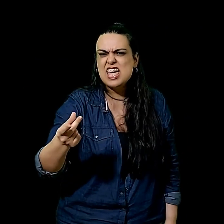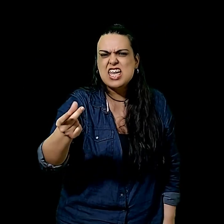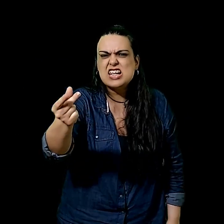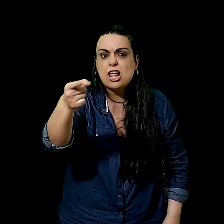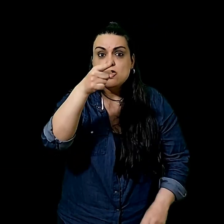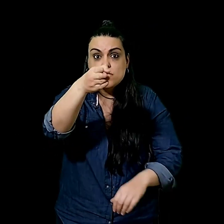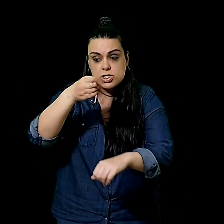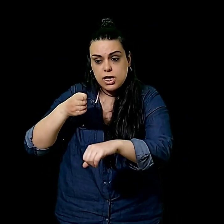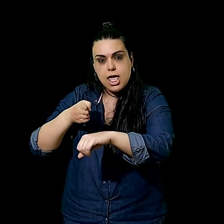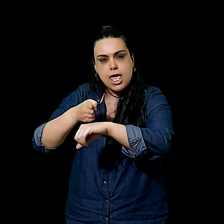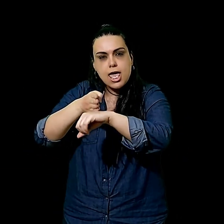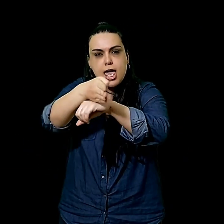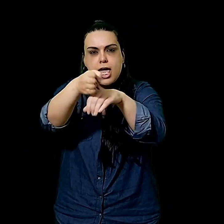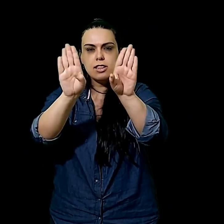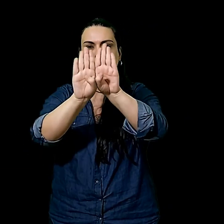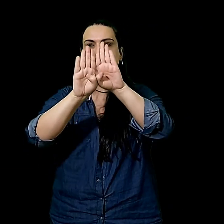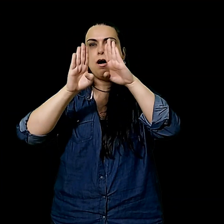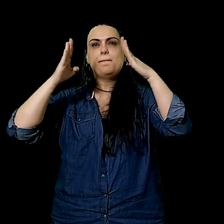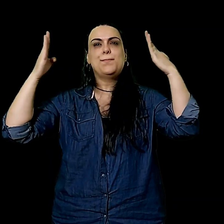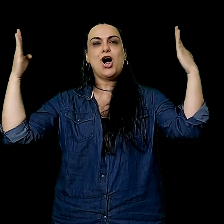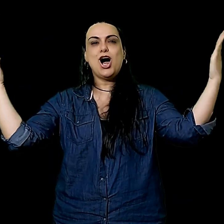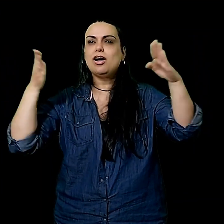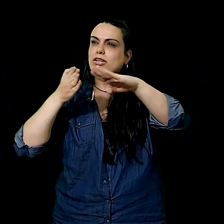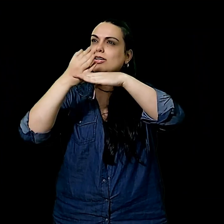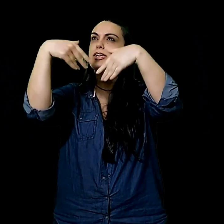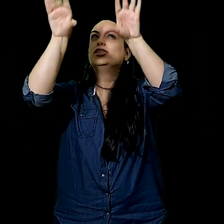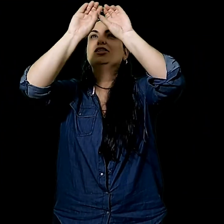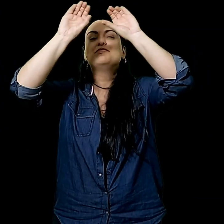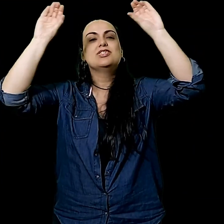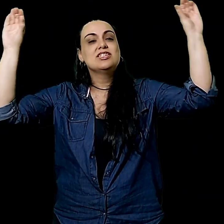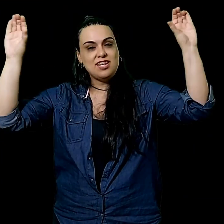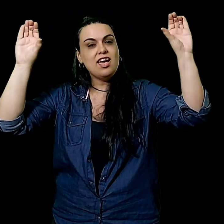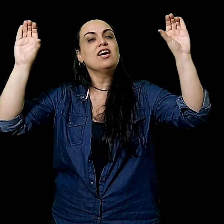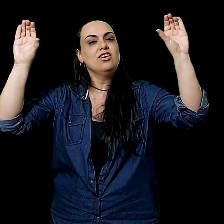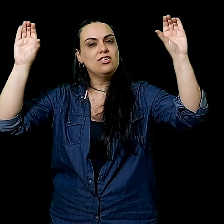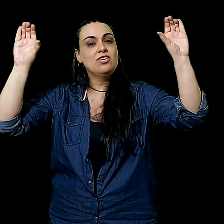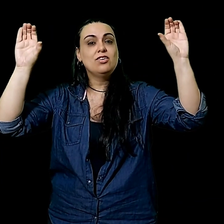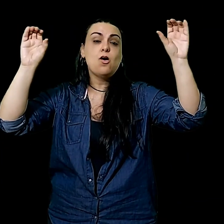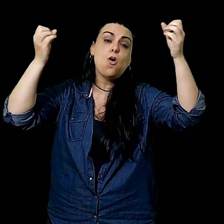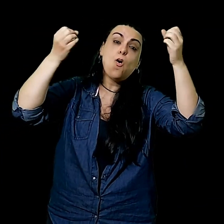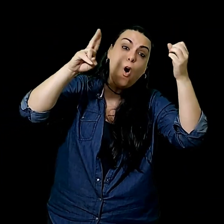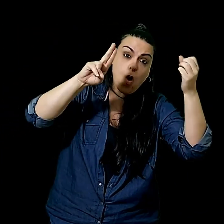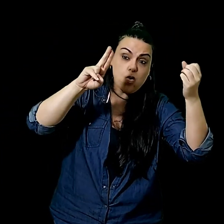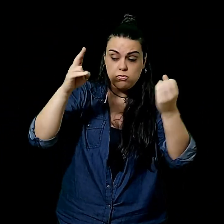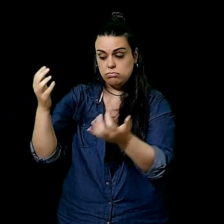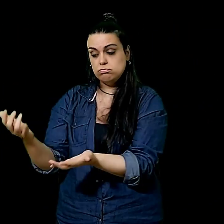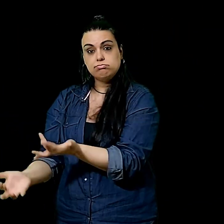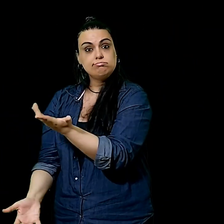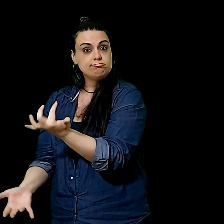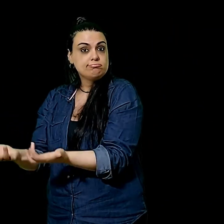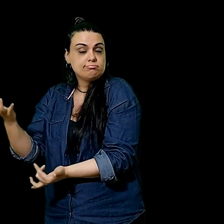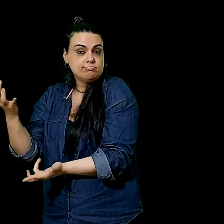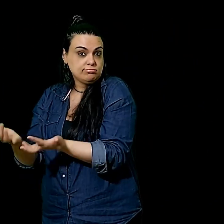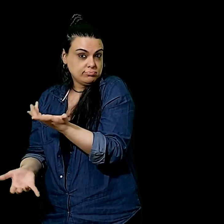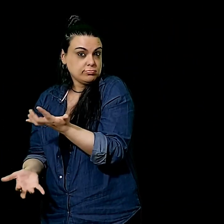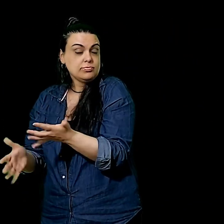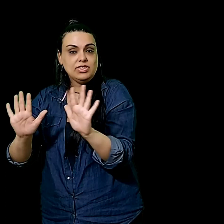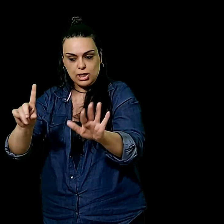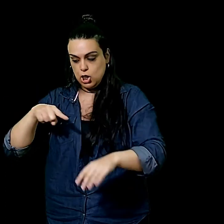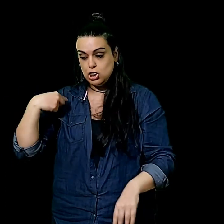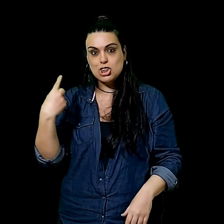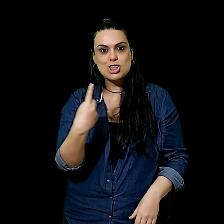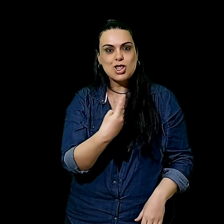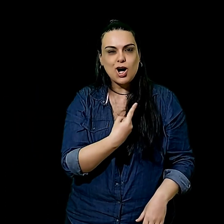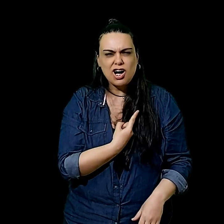a entrada do portal que te leva para a eternidade, seja no céu ou seja no inferno. Para nós